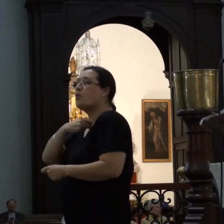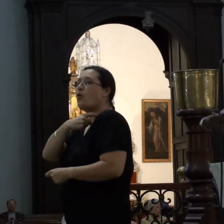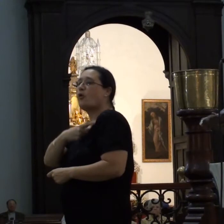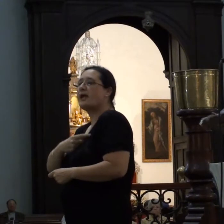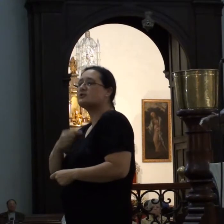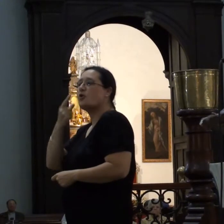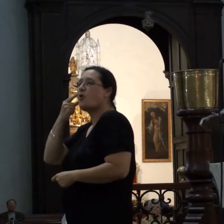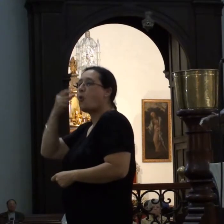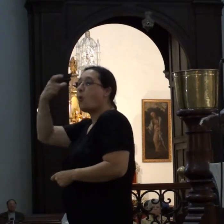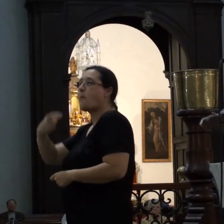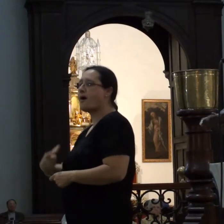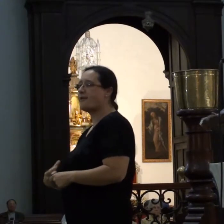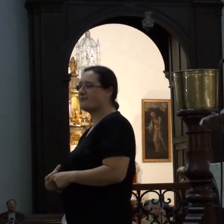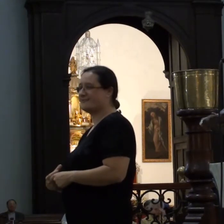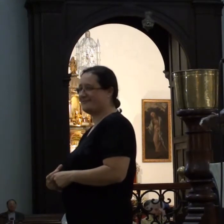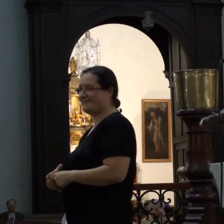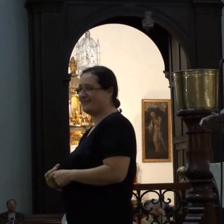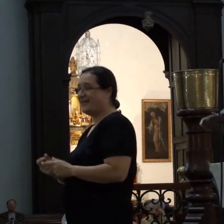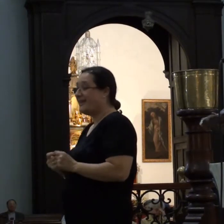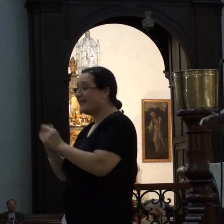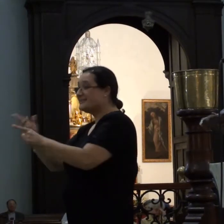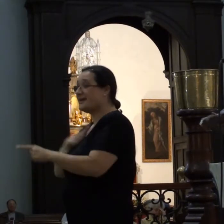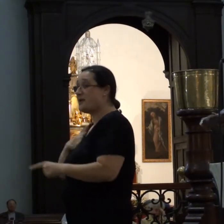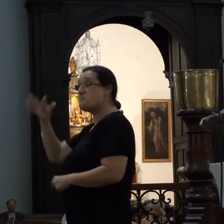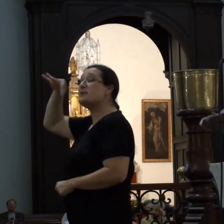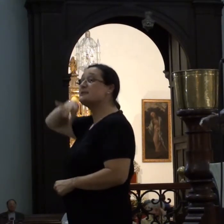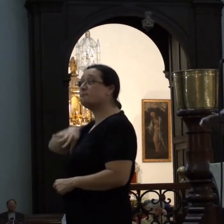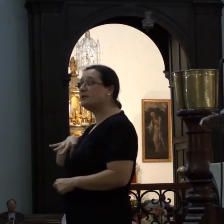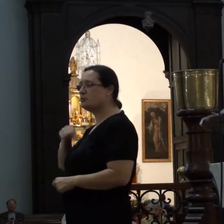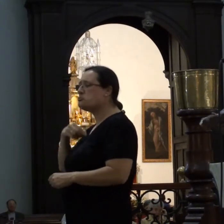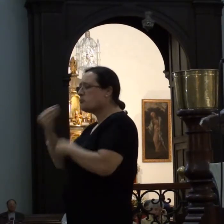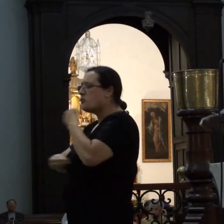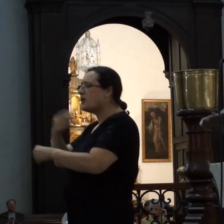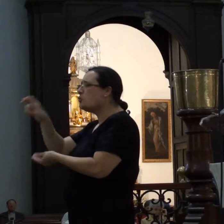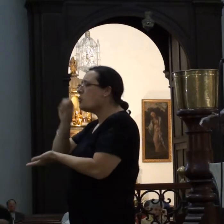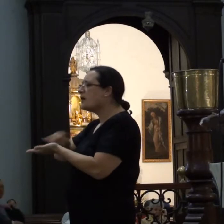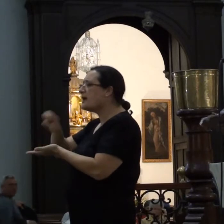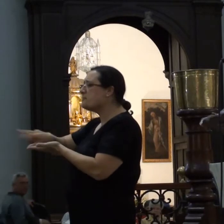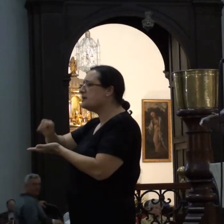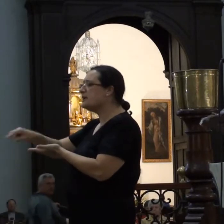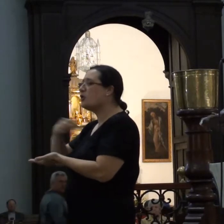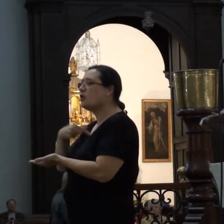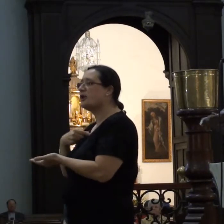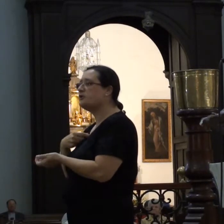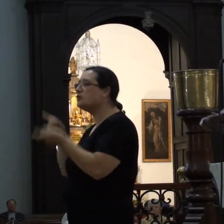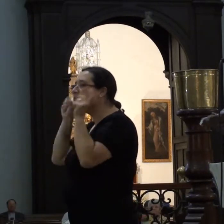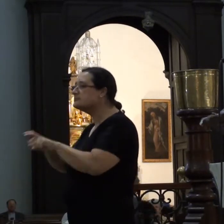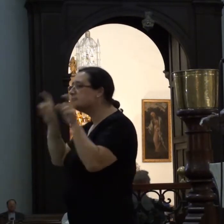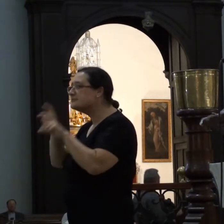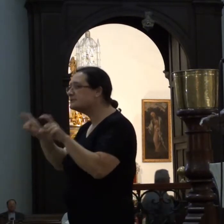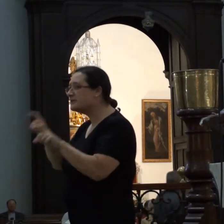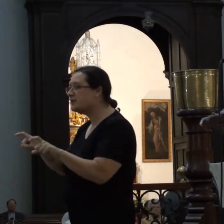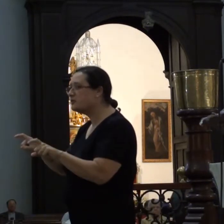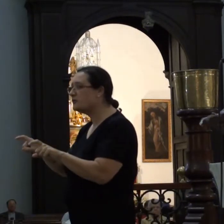carne les infundiré mi espíritu y haré que camine según mi presente y que guarden